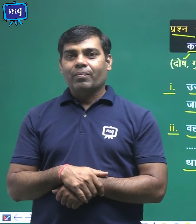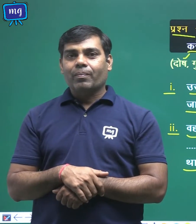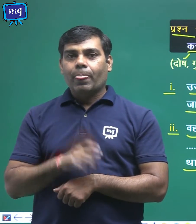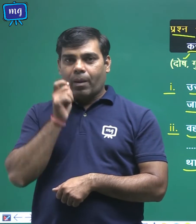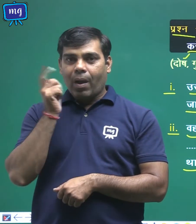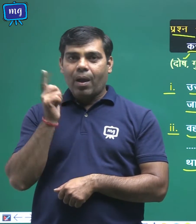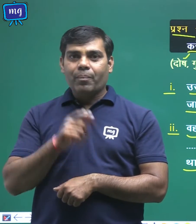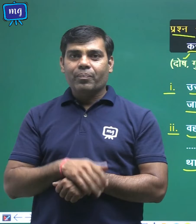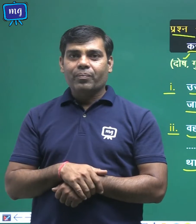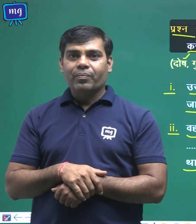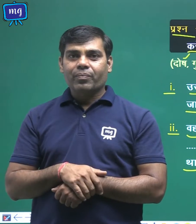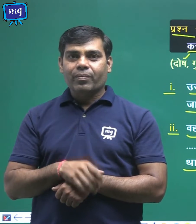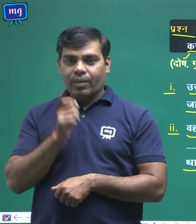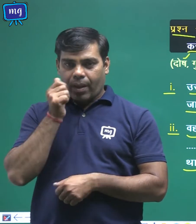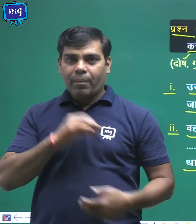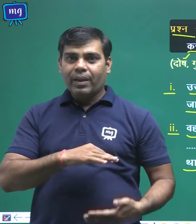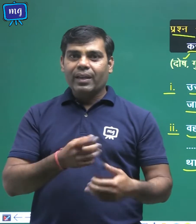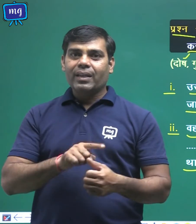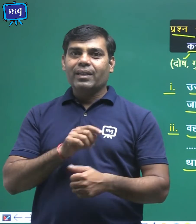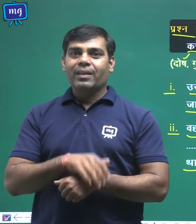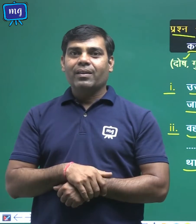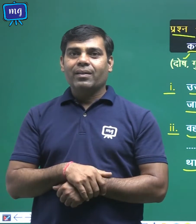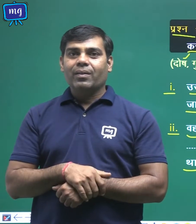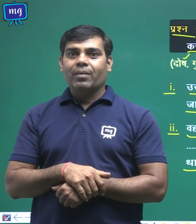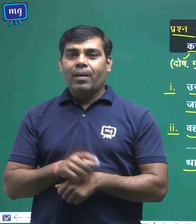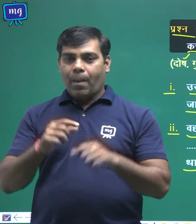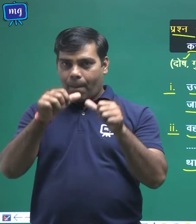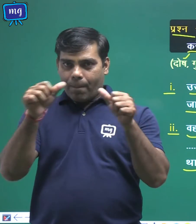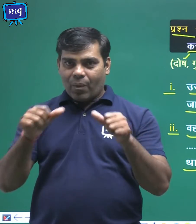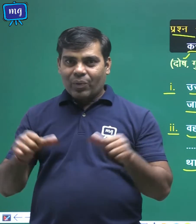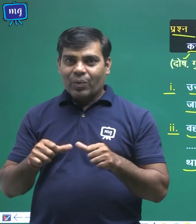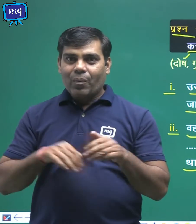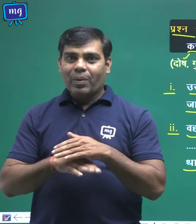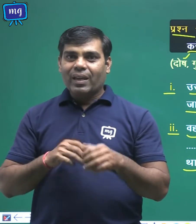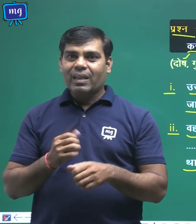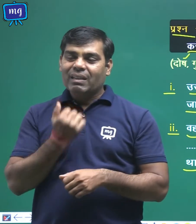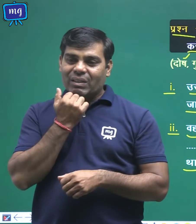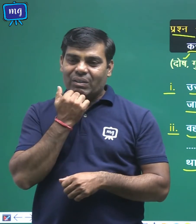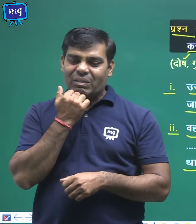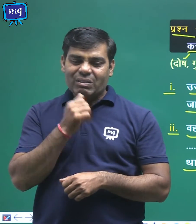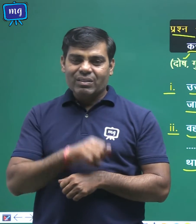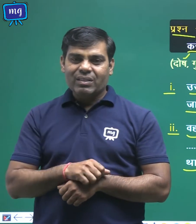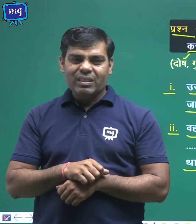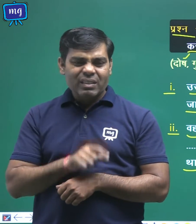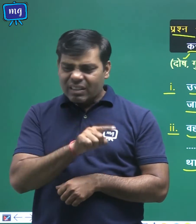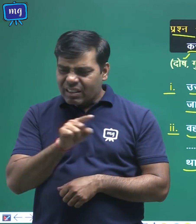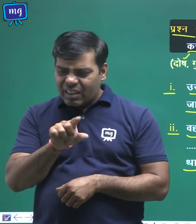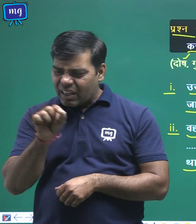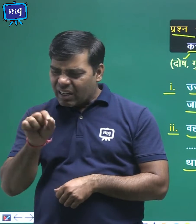बाप बेटे की मूर्तियों में दोष